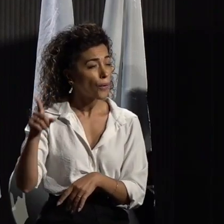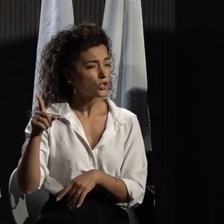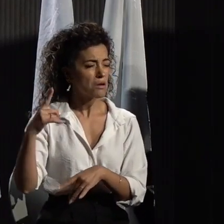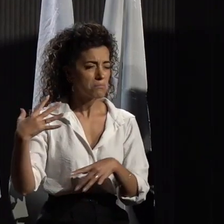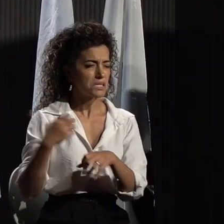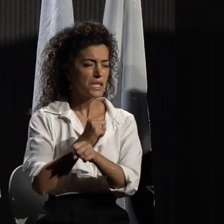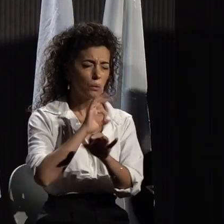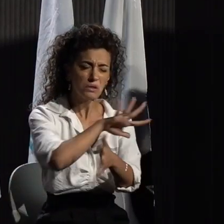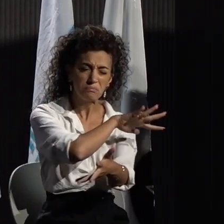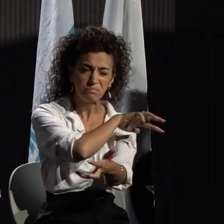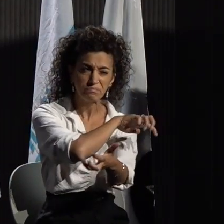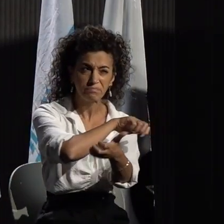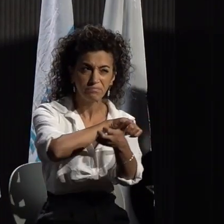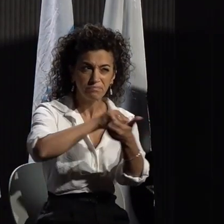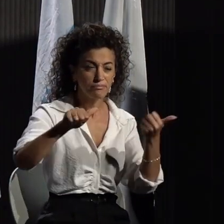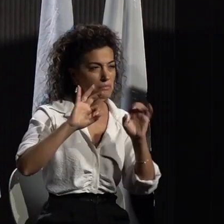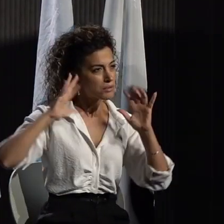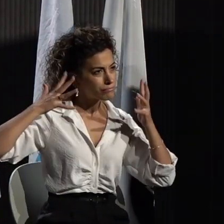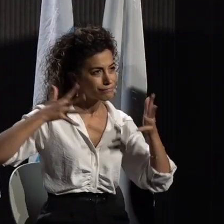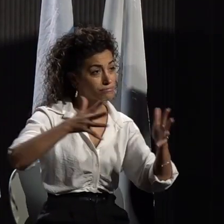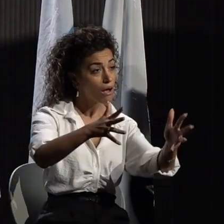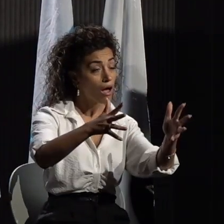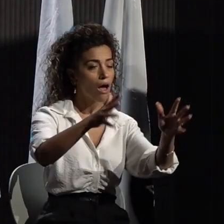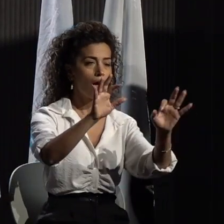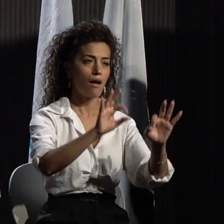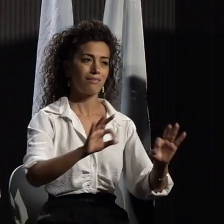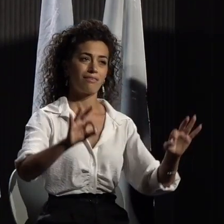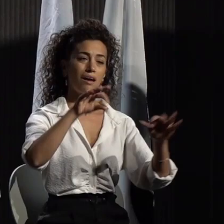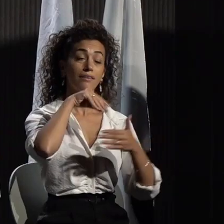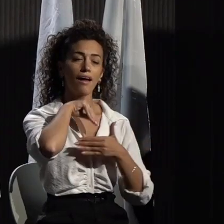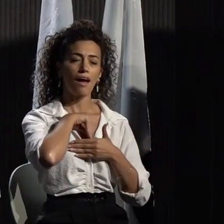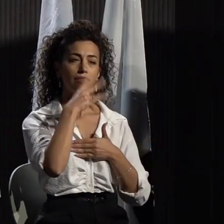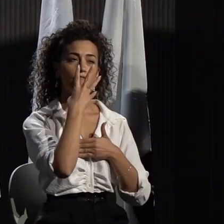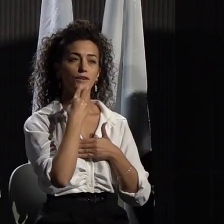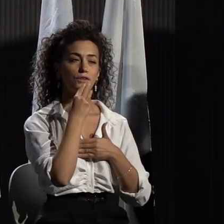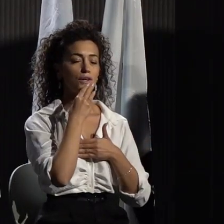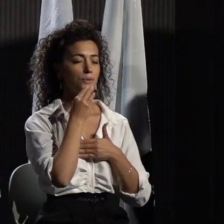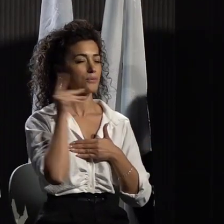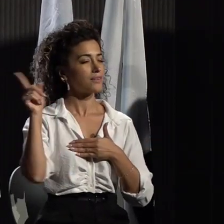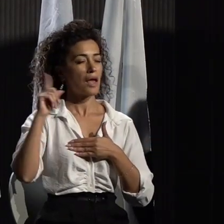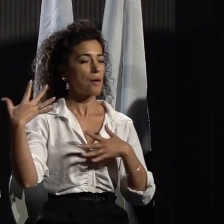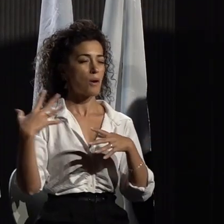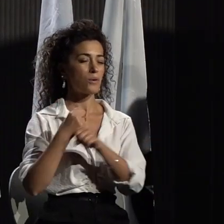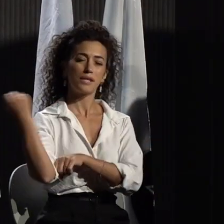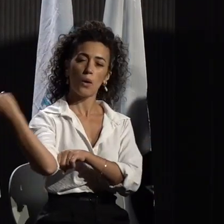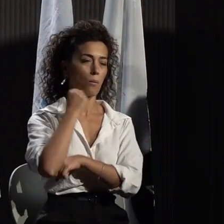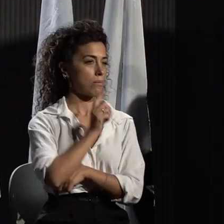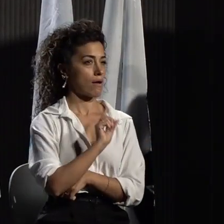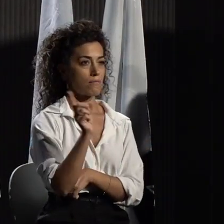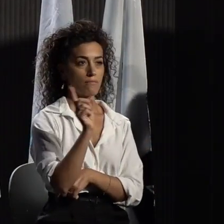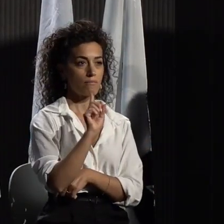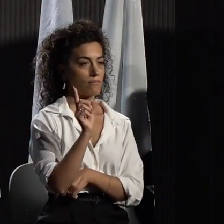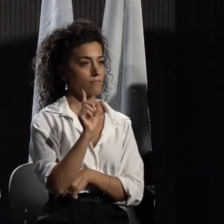ההרסנית למרות כוחו המשחית הנפש היהודית נשארה מחוץ להישג ידו